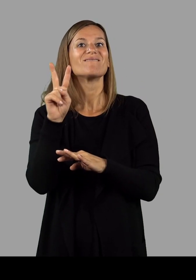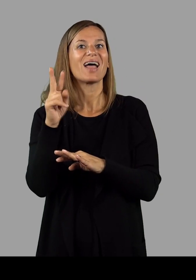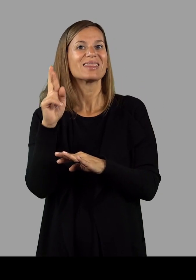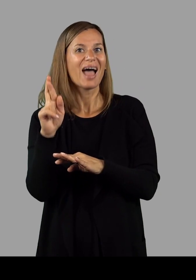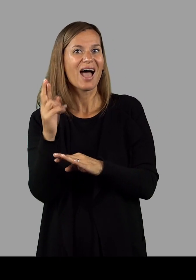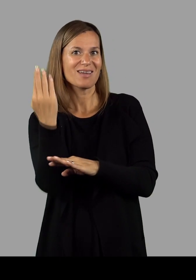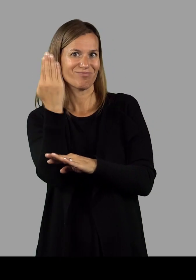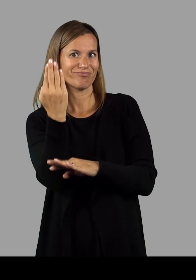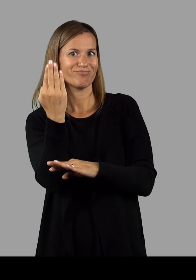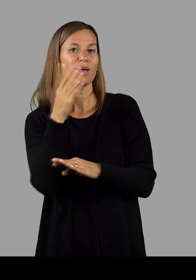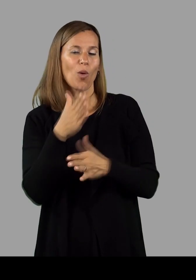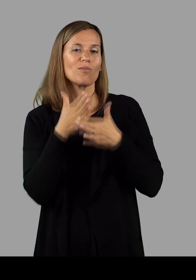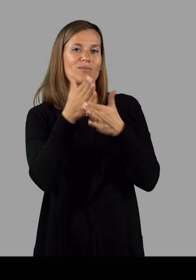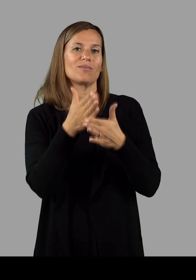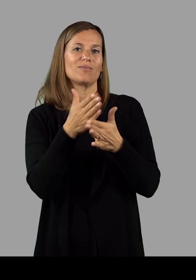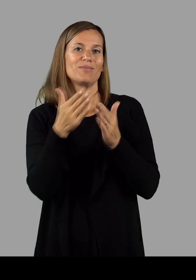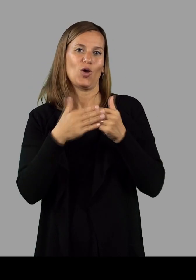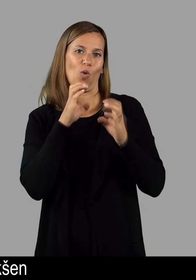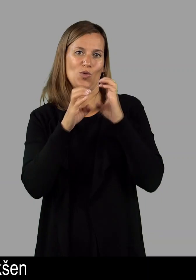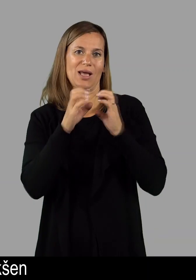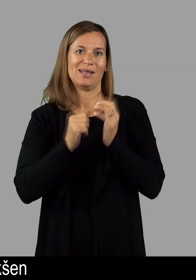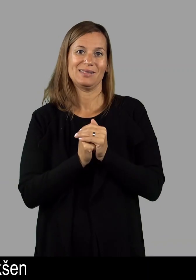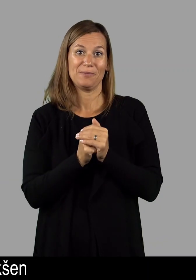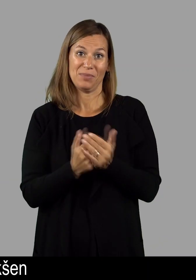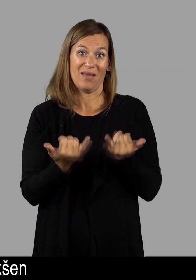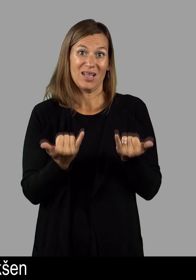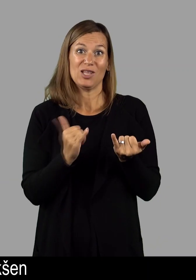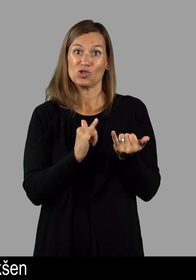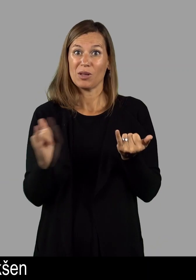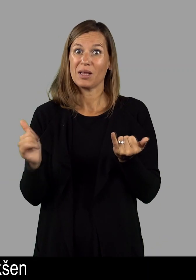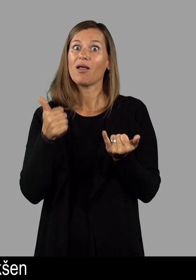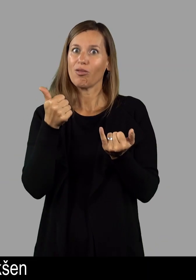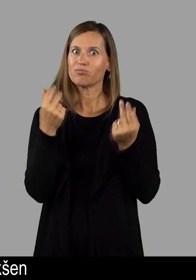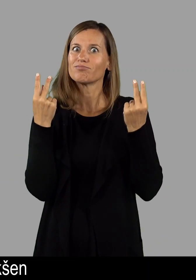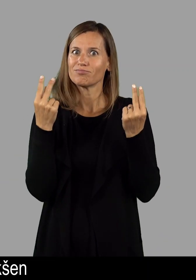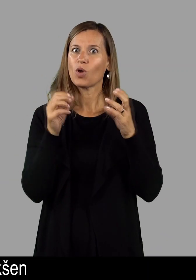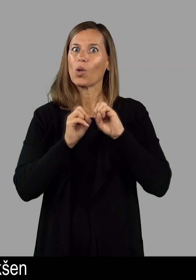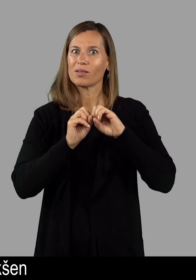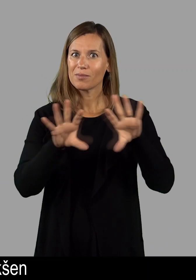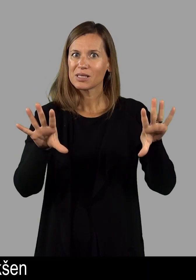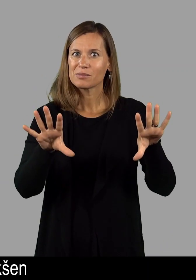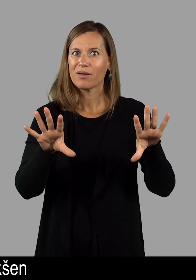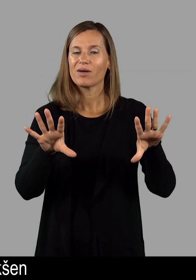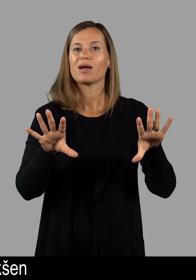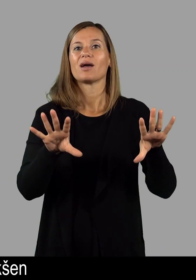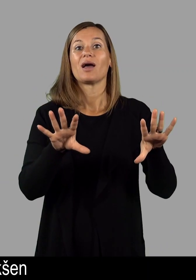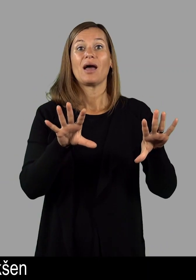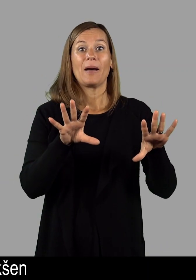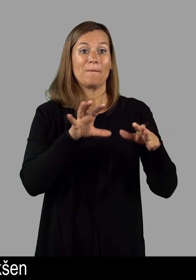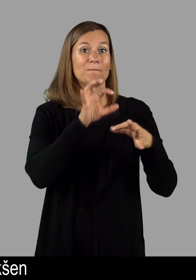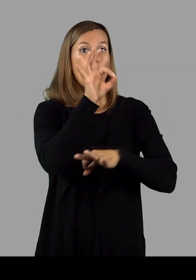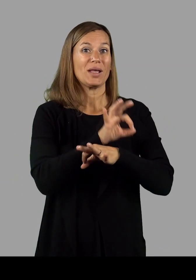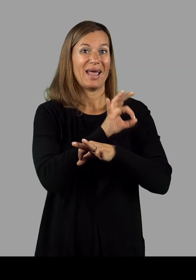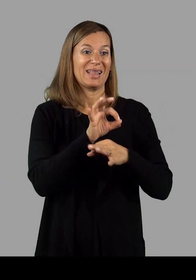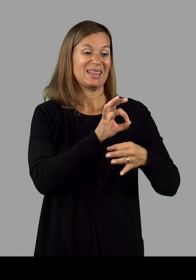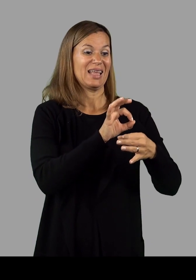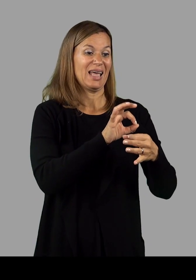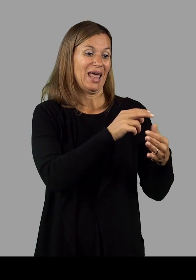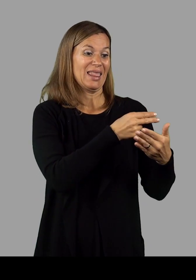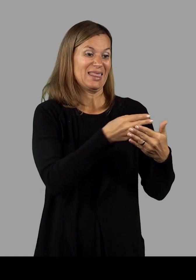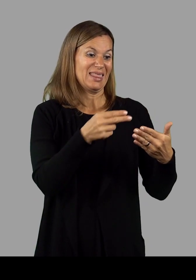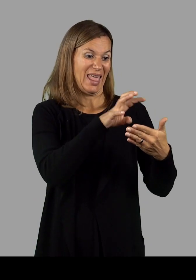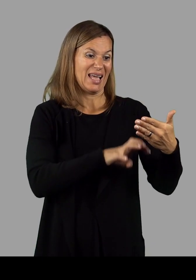pri komunikaciji. V letošnjem letu je bil en takšen odmevni prispevek projekt Text to Sign,